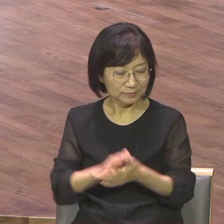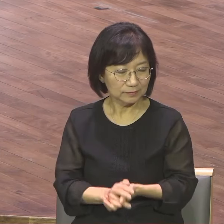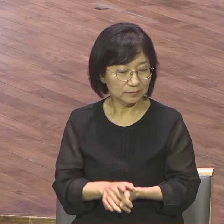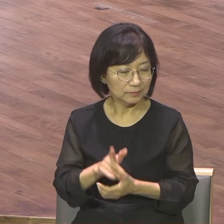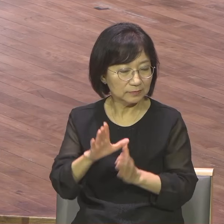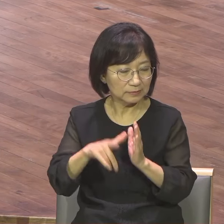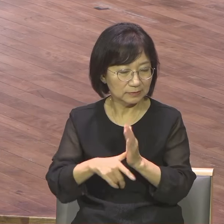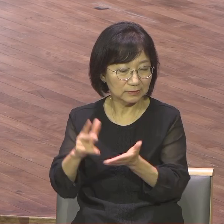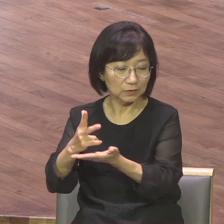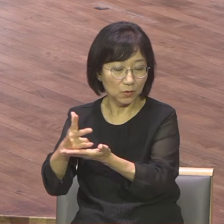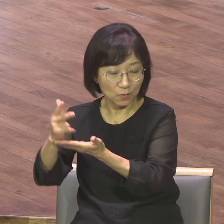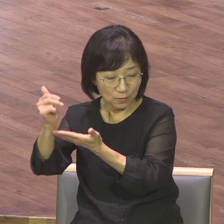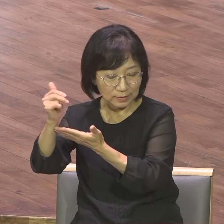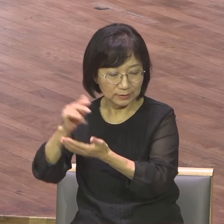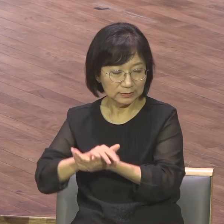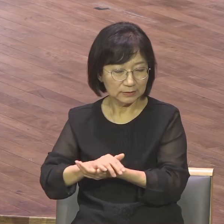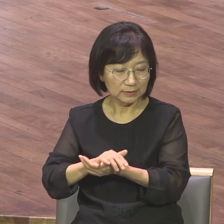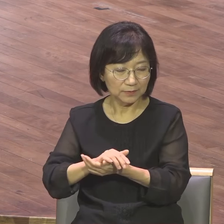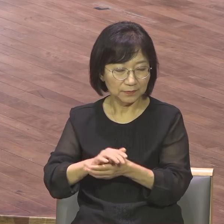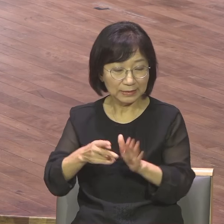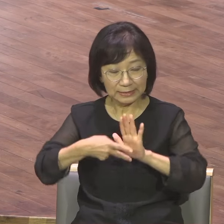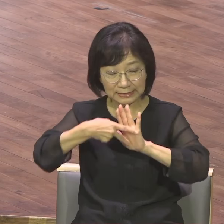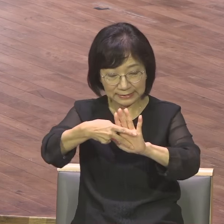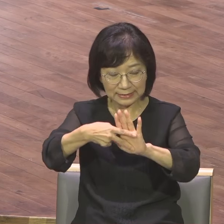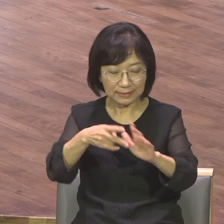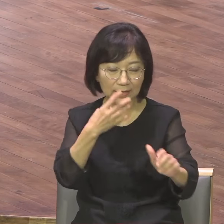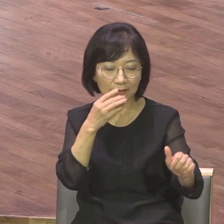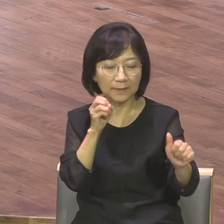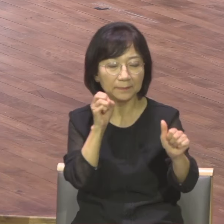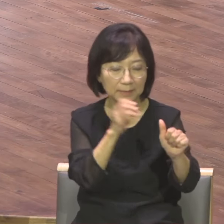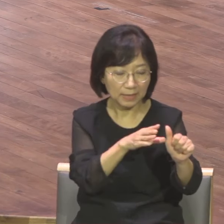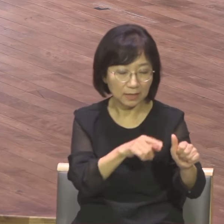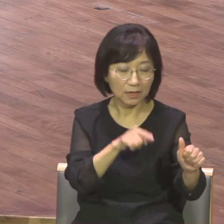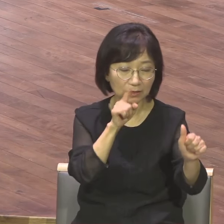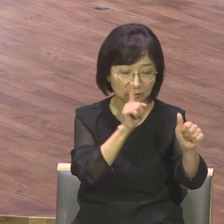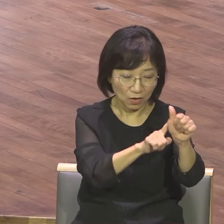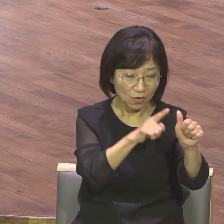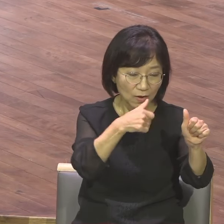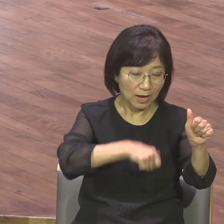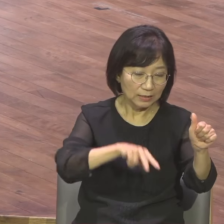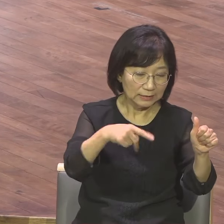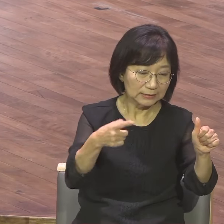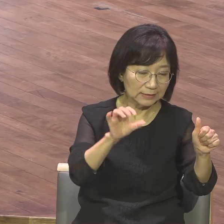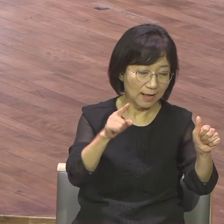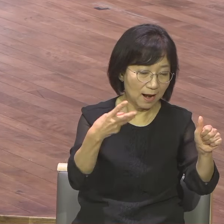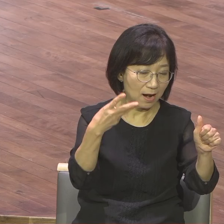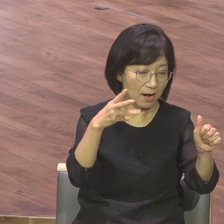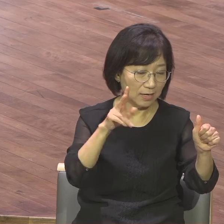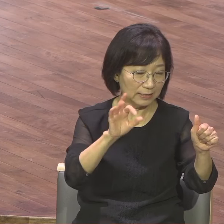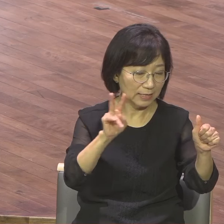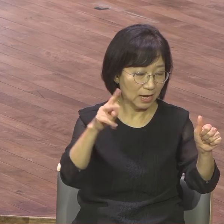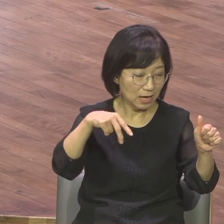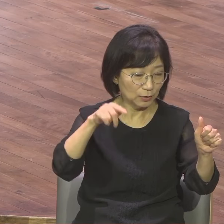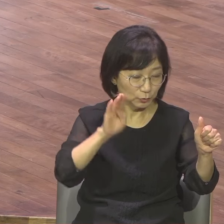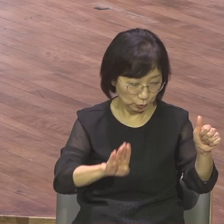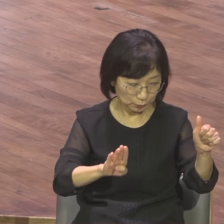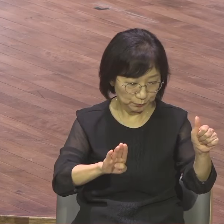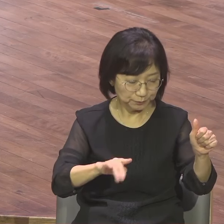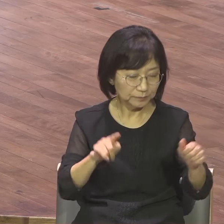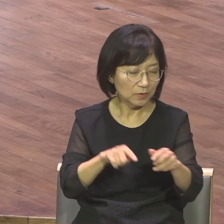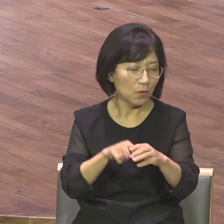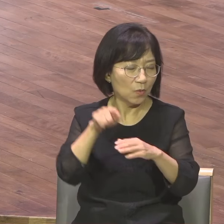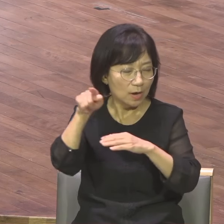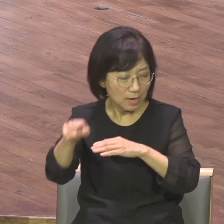교독합니다. 그때에 여호와께서 이사야에게 이르시되 너와 너 아들